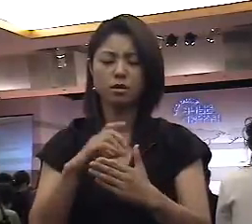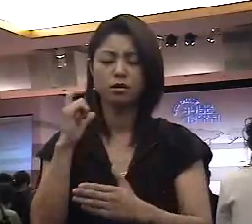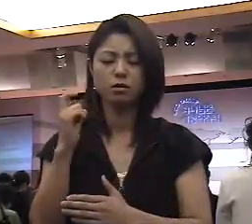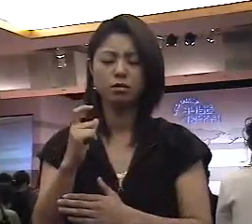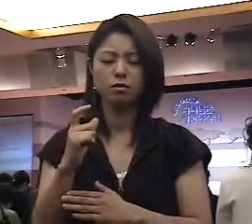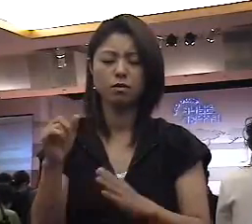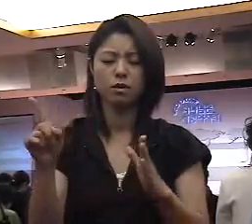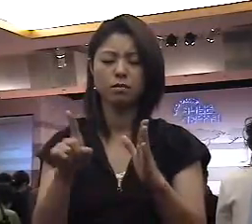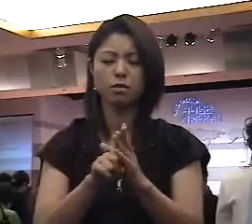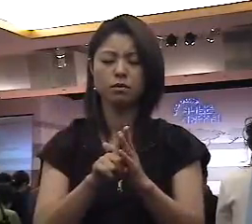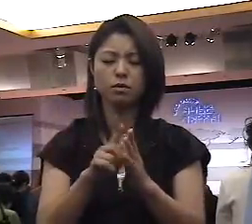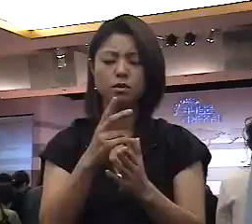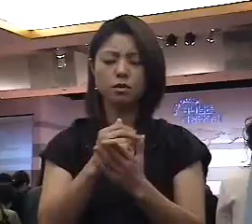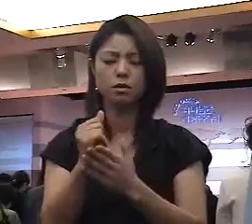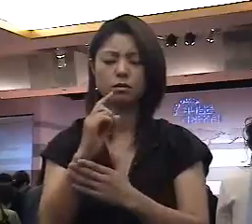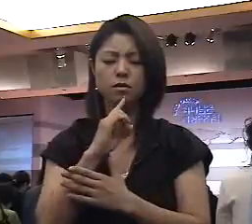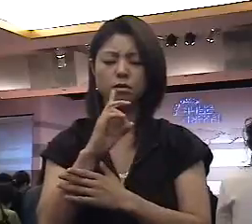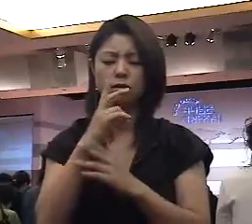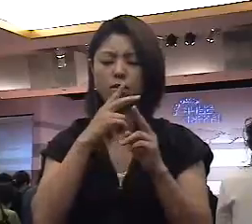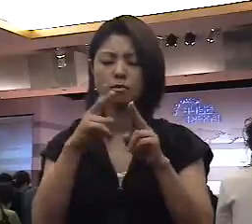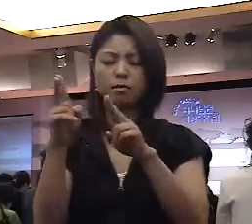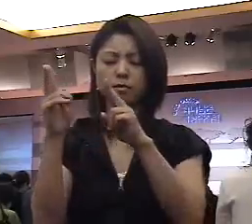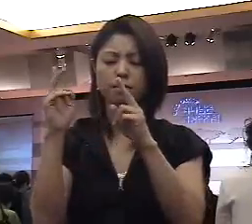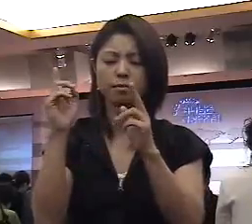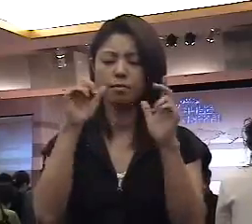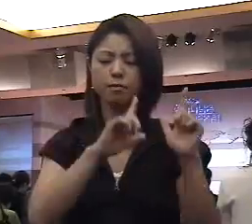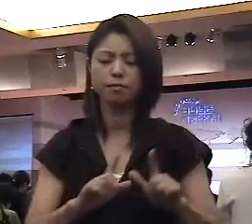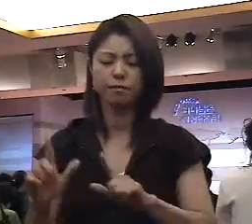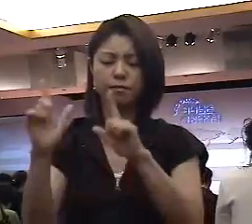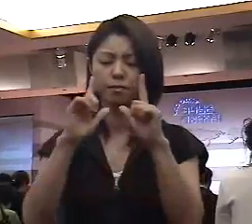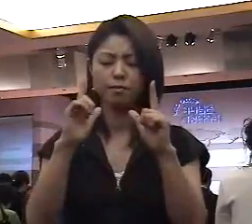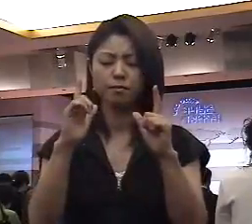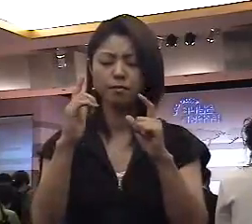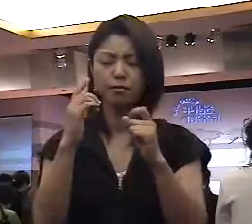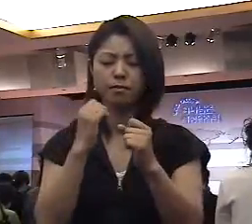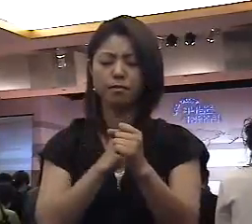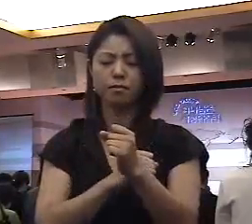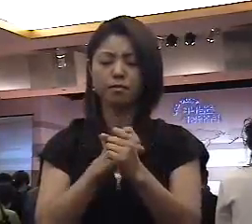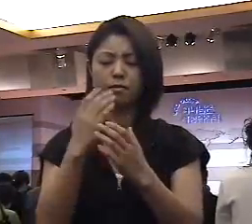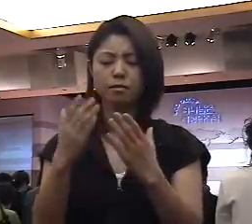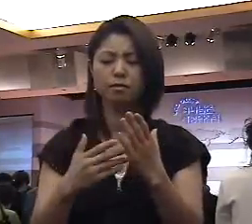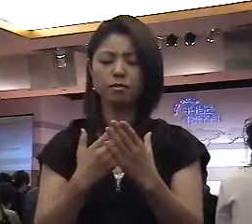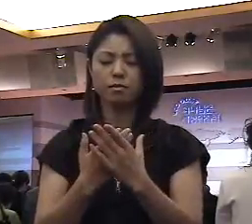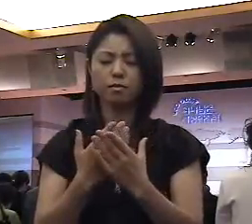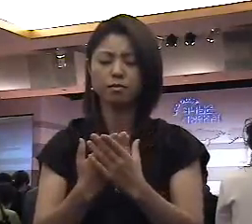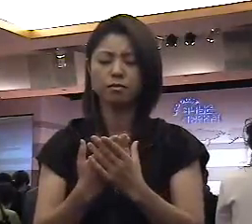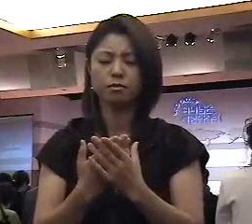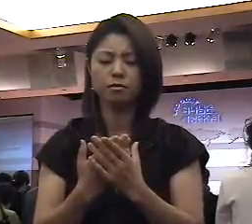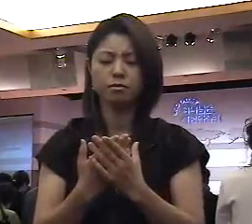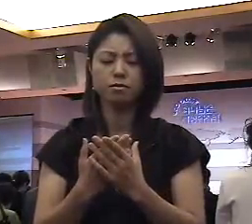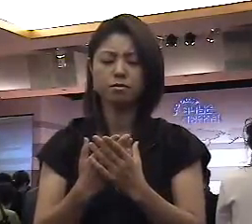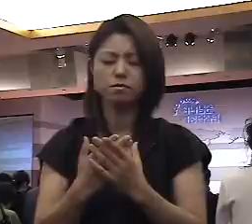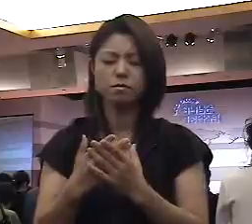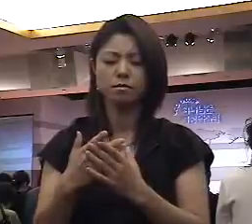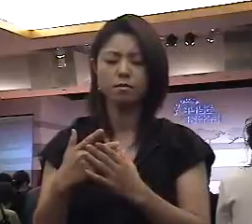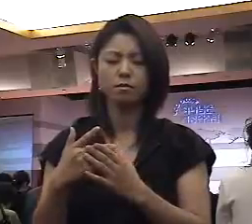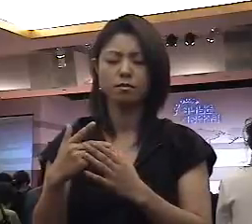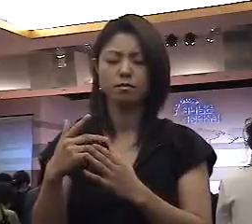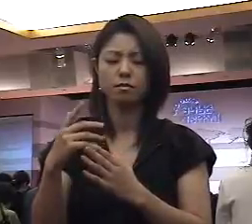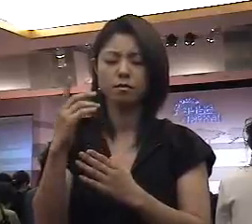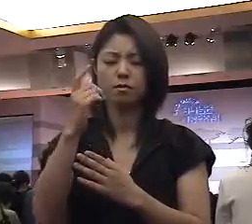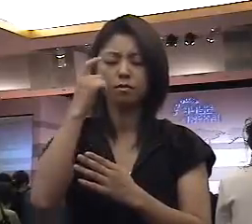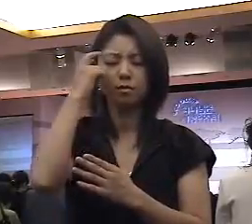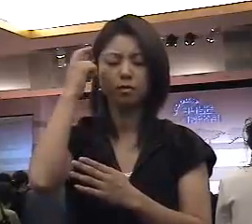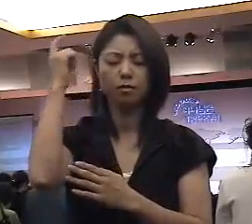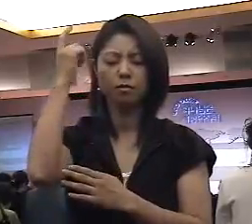믿음으로 주님만 바라보며 살게 하옵소서. 오 사랑하는 주님, 교회를 앞장서서 섬기시는 담임 목사님을 성령의